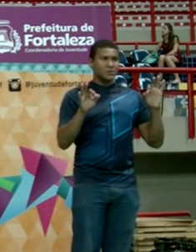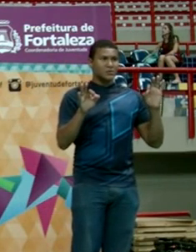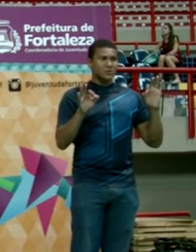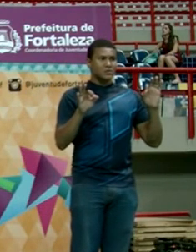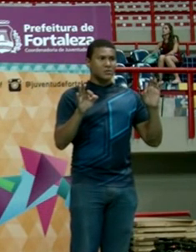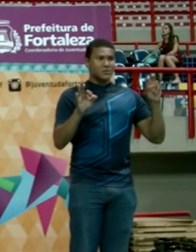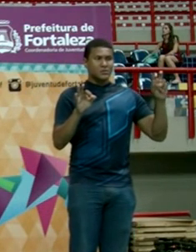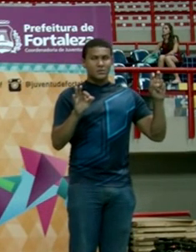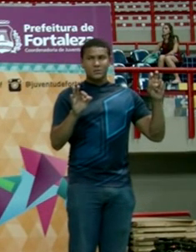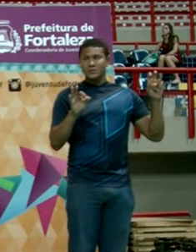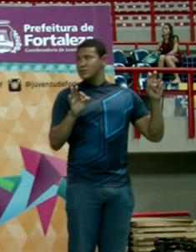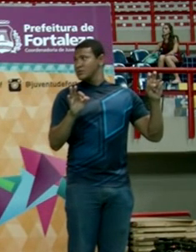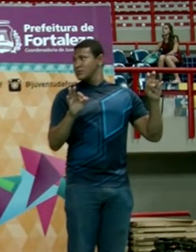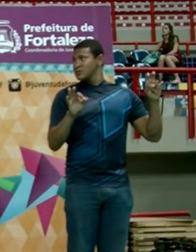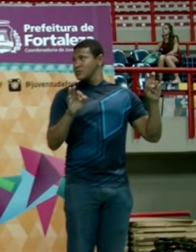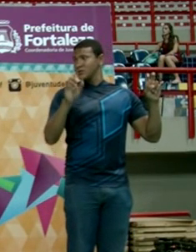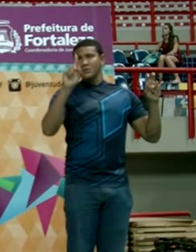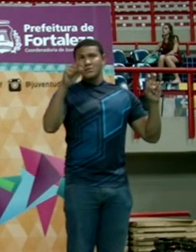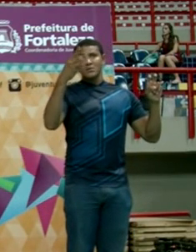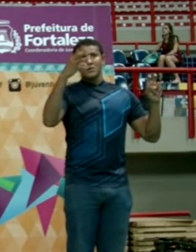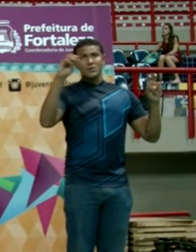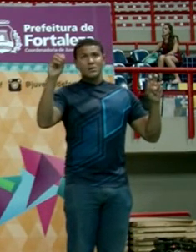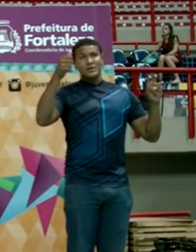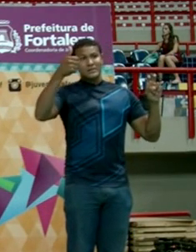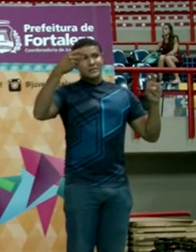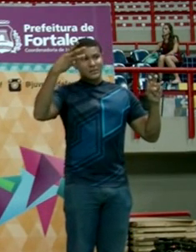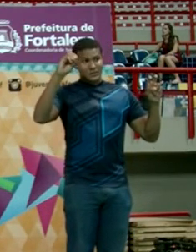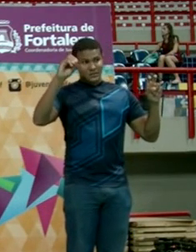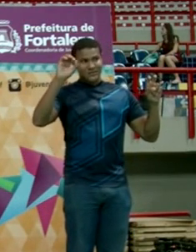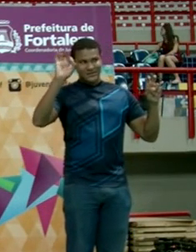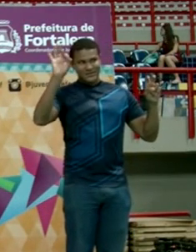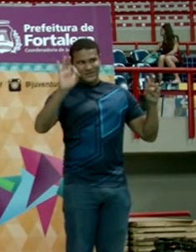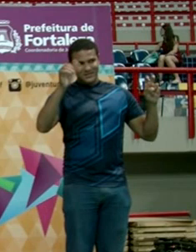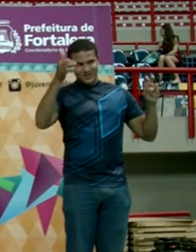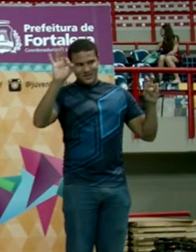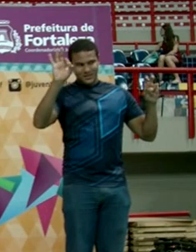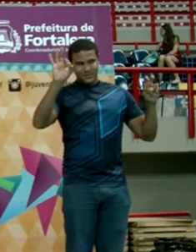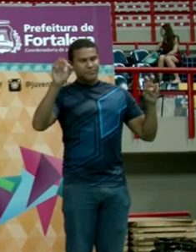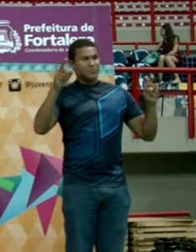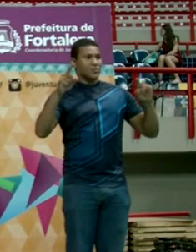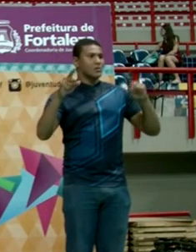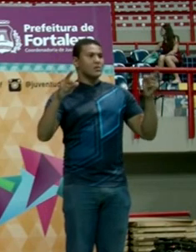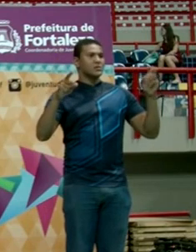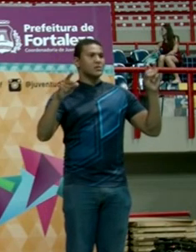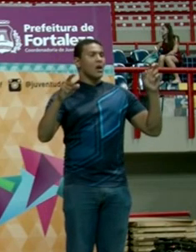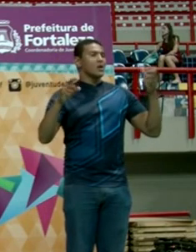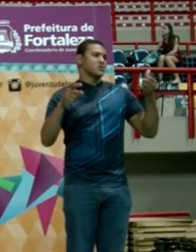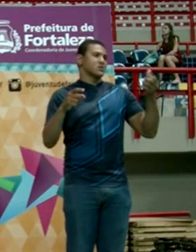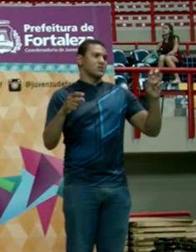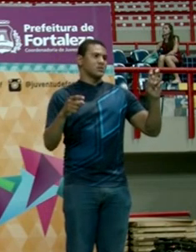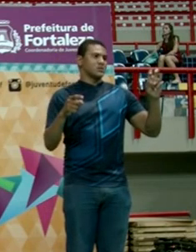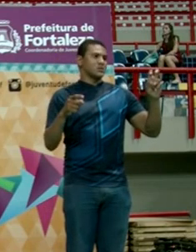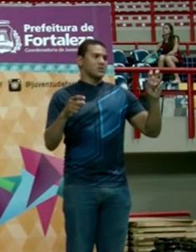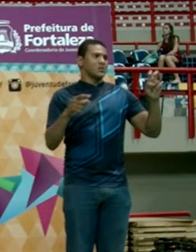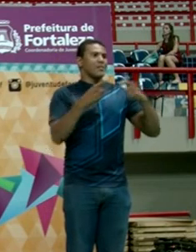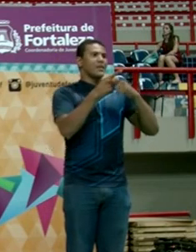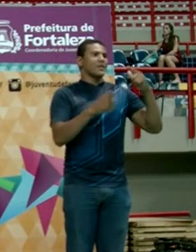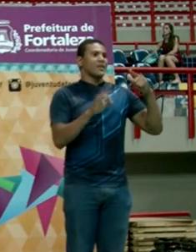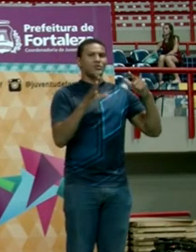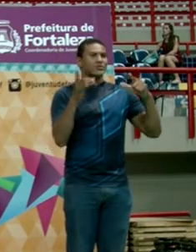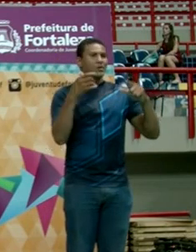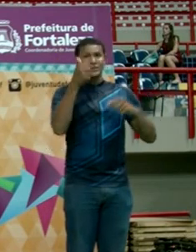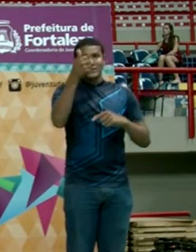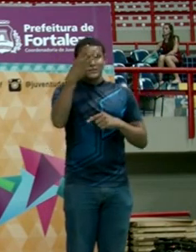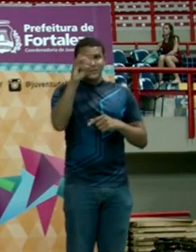10% de 1.300 é 130, 5% é a metade, 65. Então é muito fácil a gente calcular